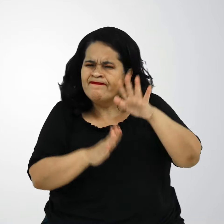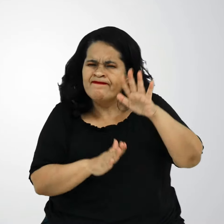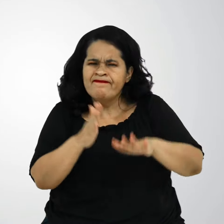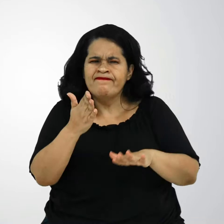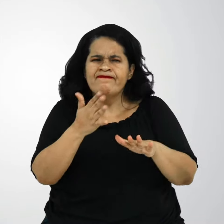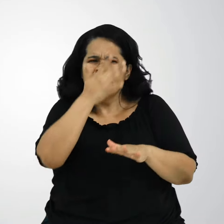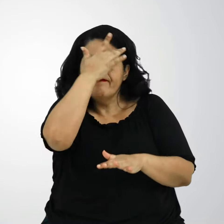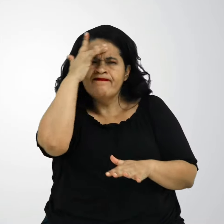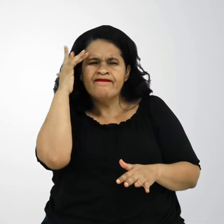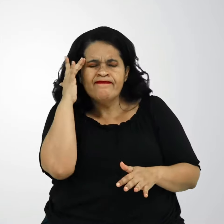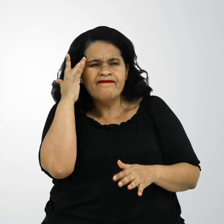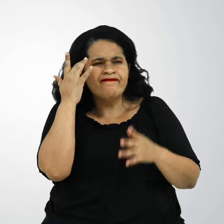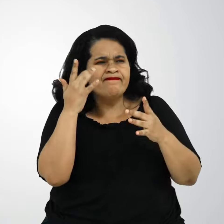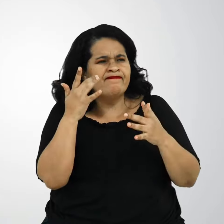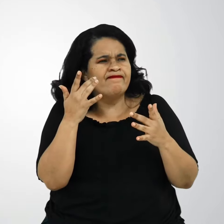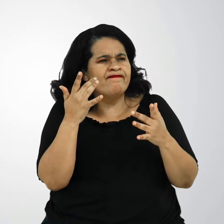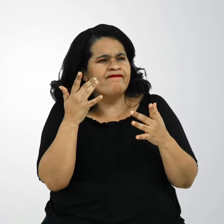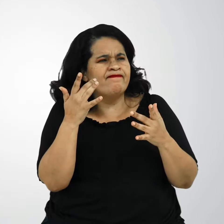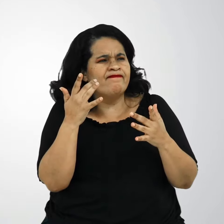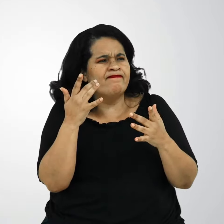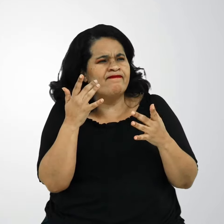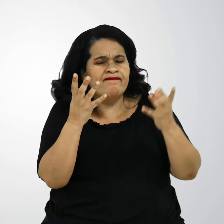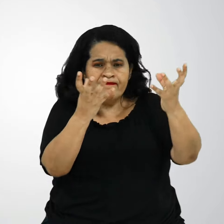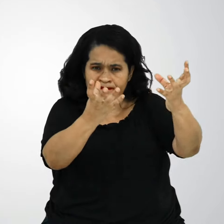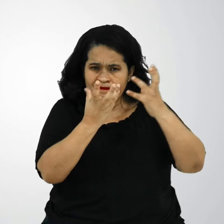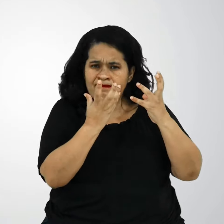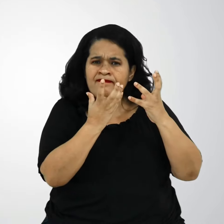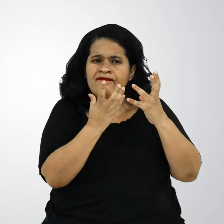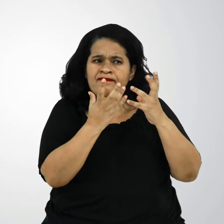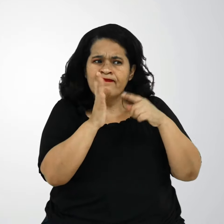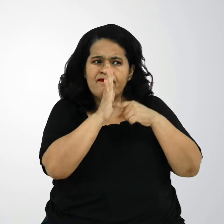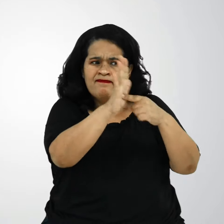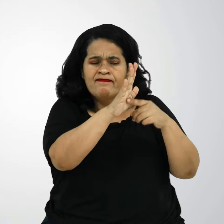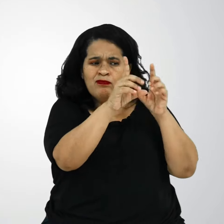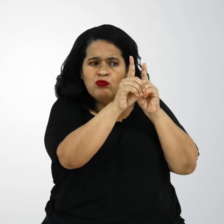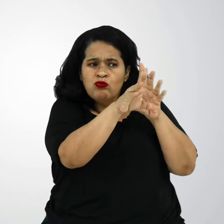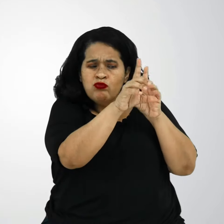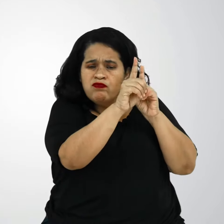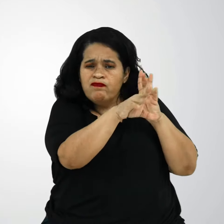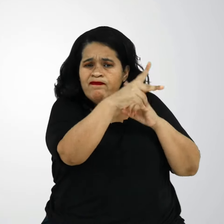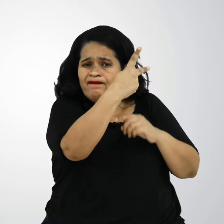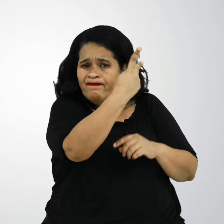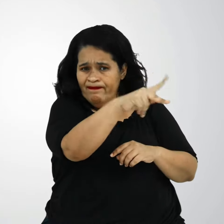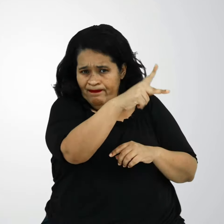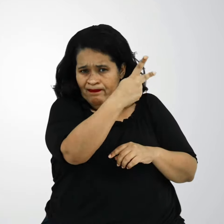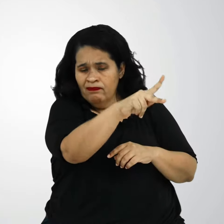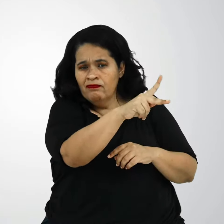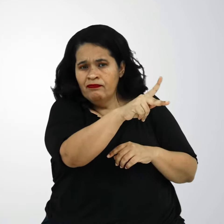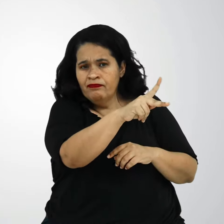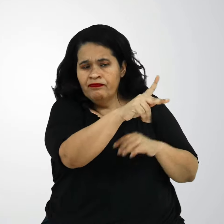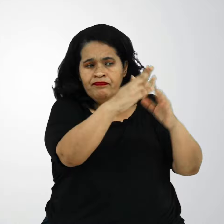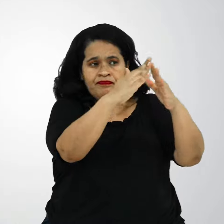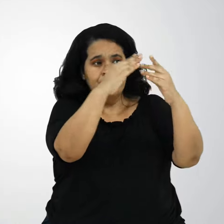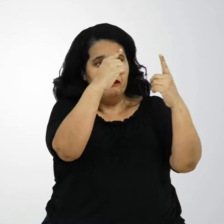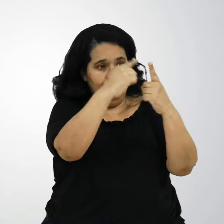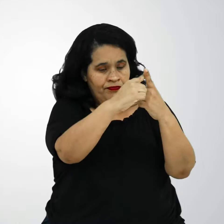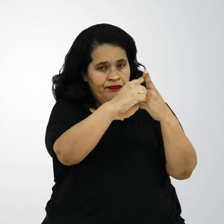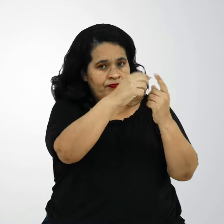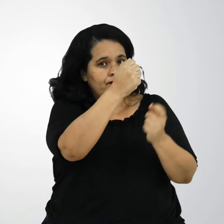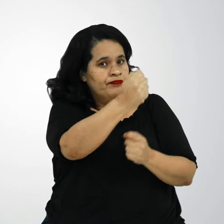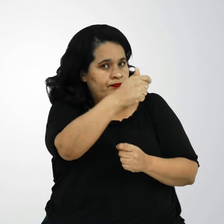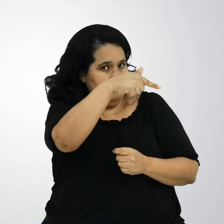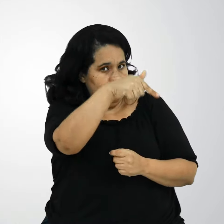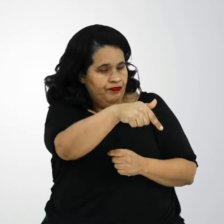chegar numa data específica, né? A Igreja Adventista do Sétimo Dia chega não só a uma data, né, um ano, chega